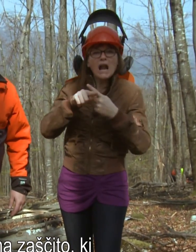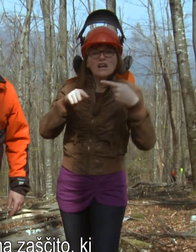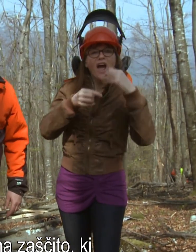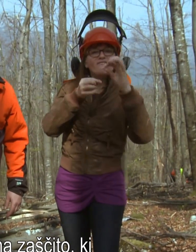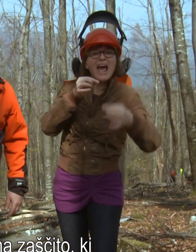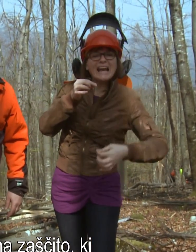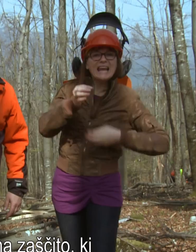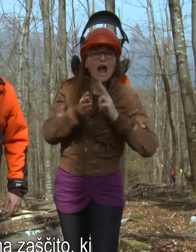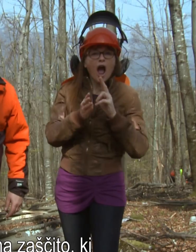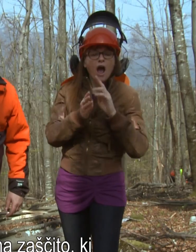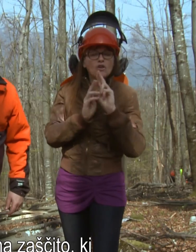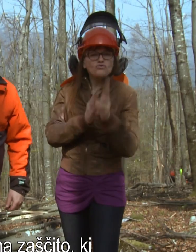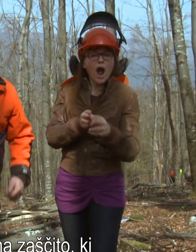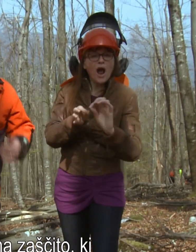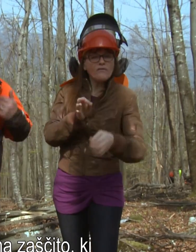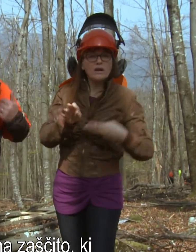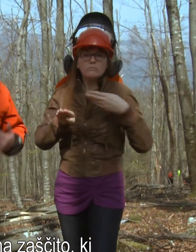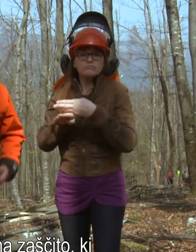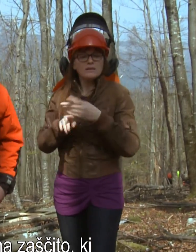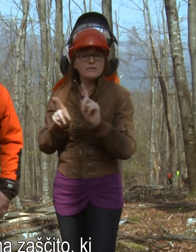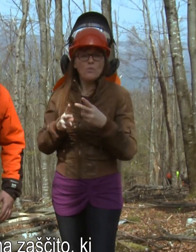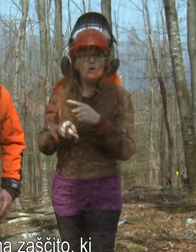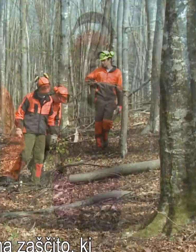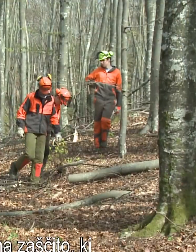verigo motorne žage.